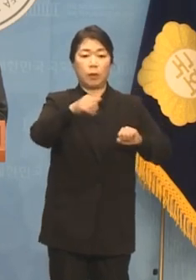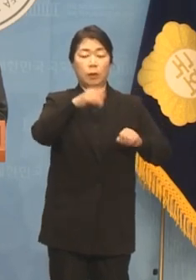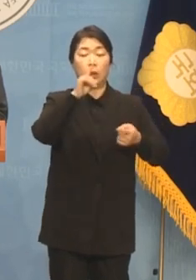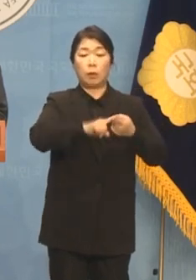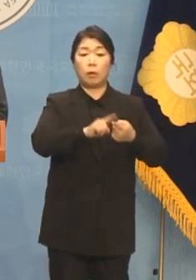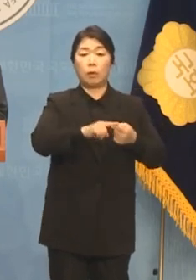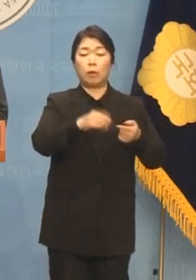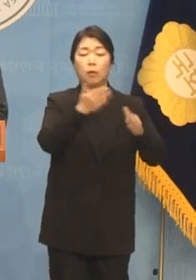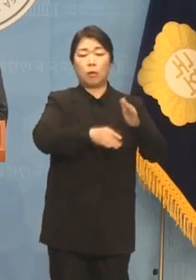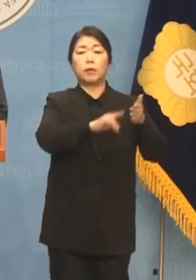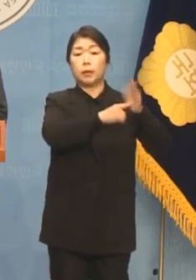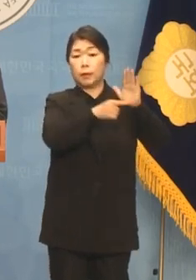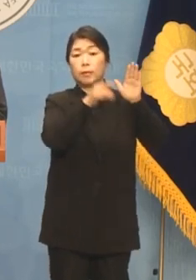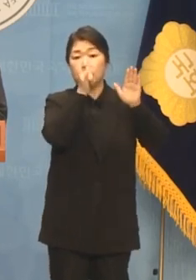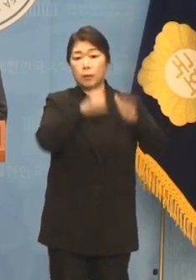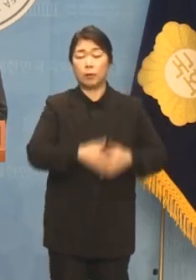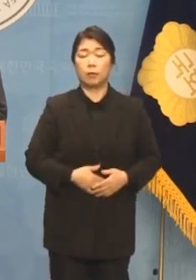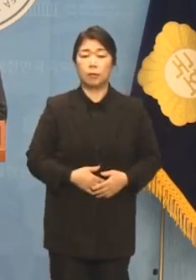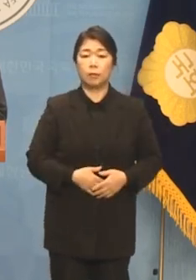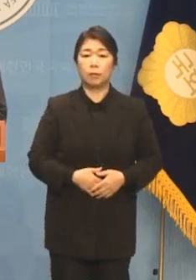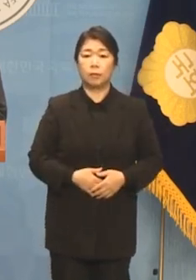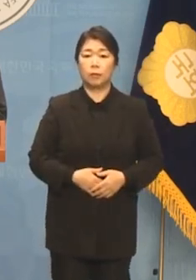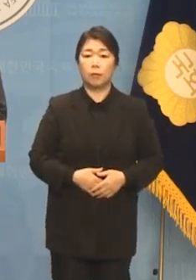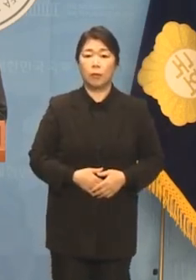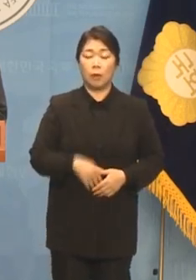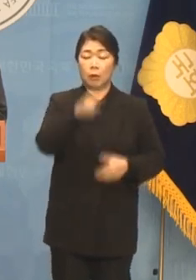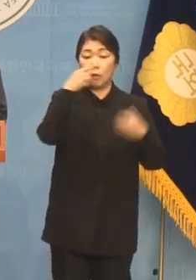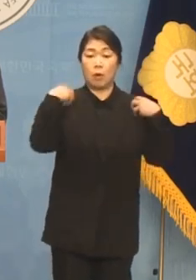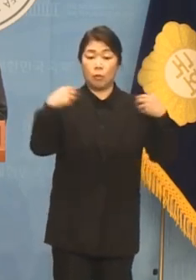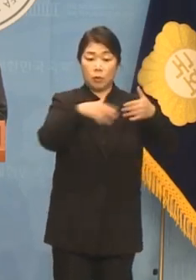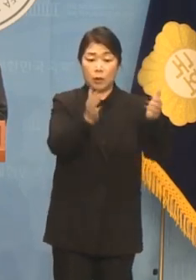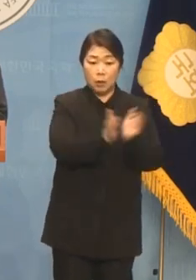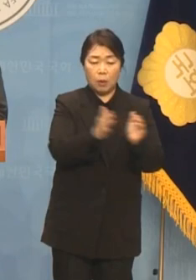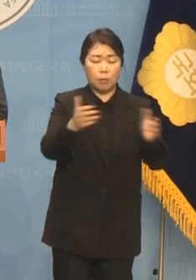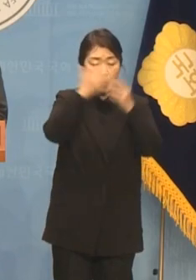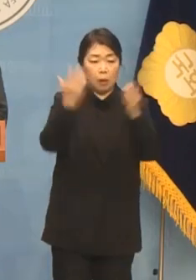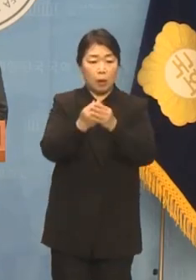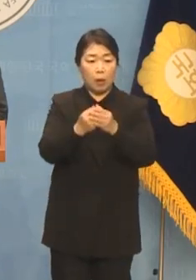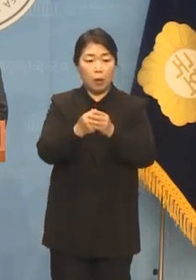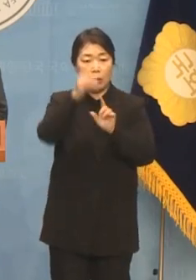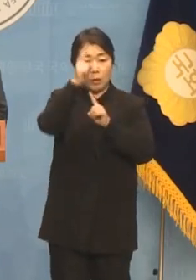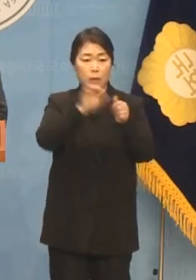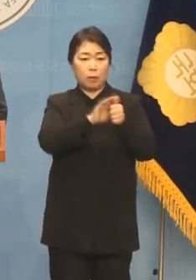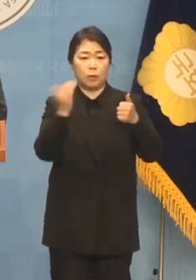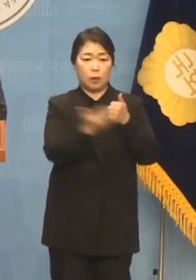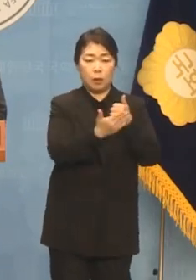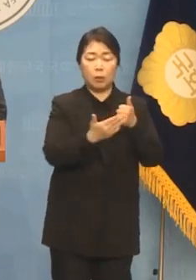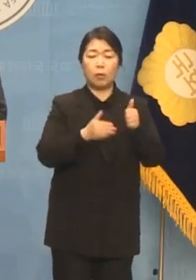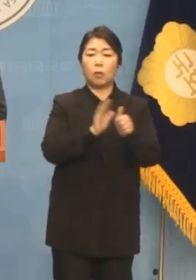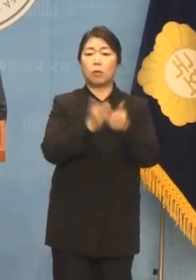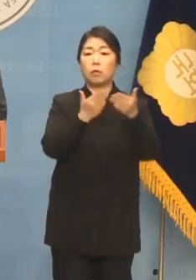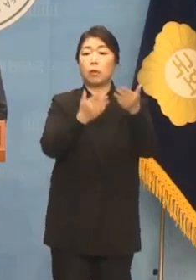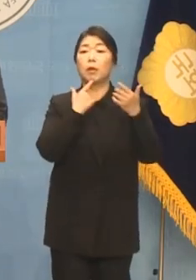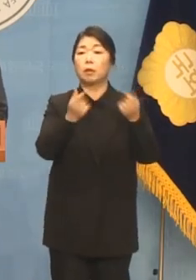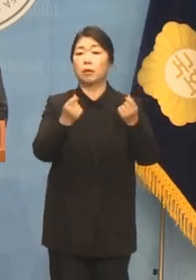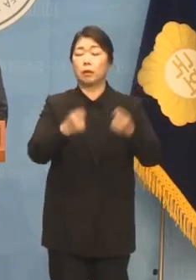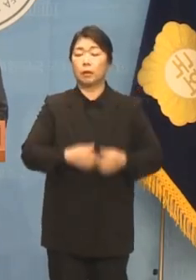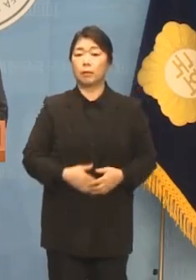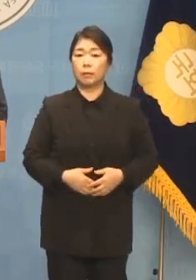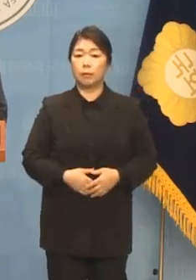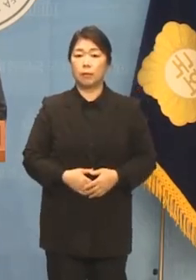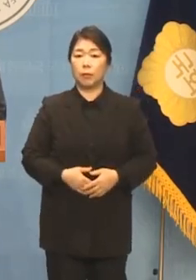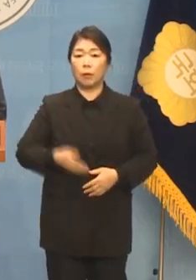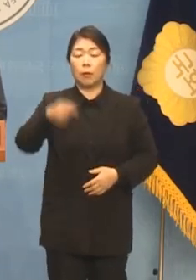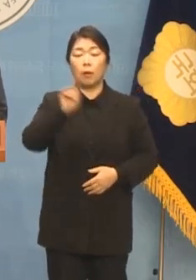그대로 정부가 정부 기관 전체가 이종석 방탄에 총출동한 모양세입니다 그런데